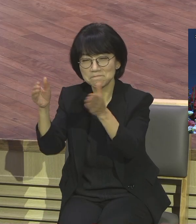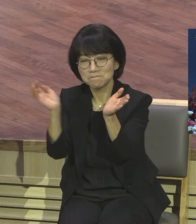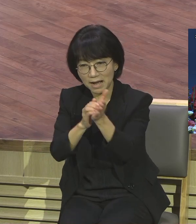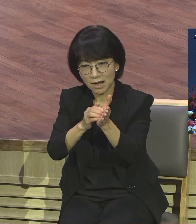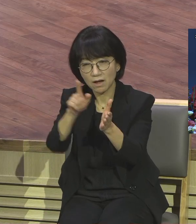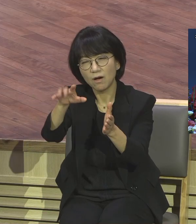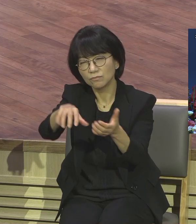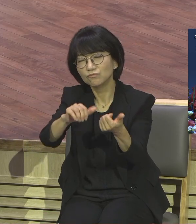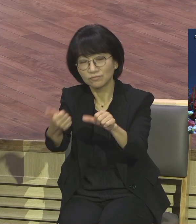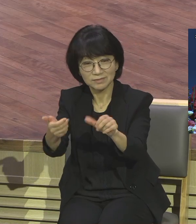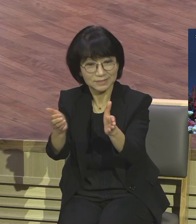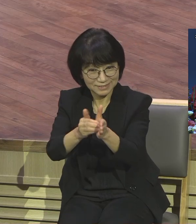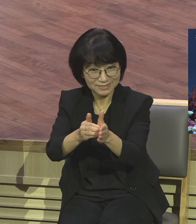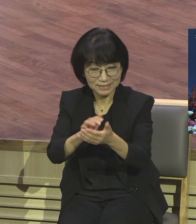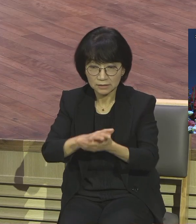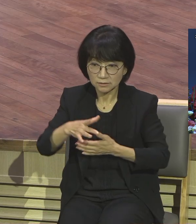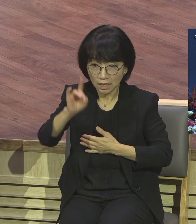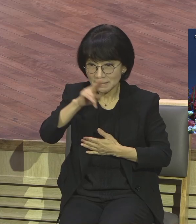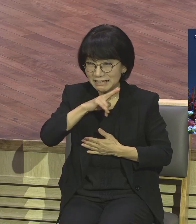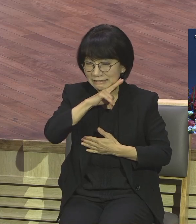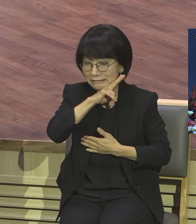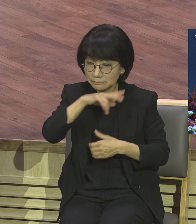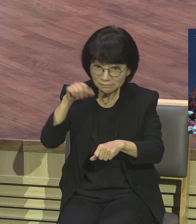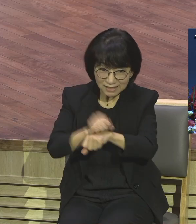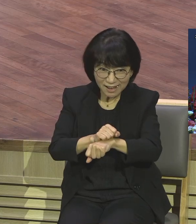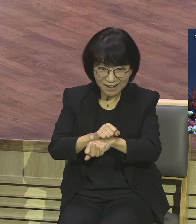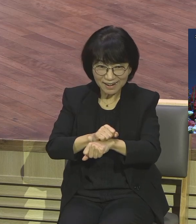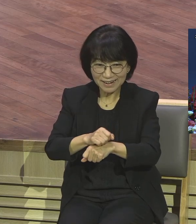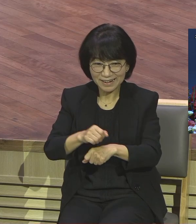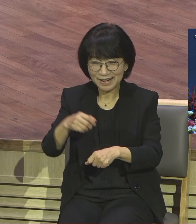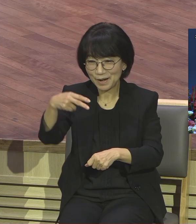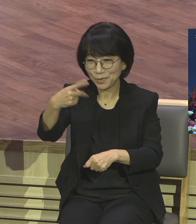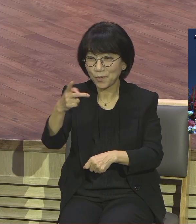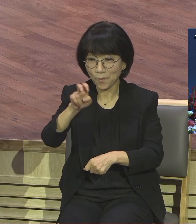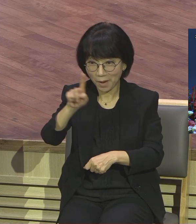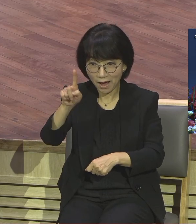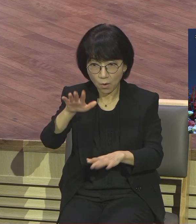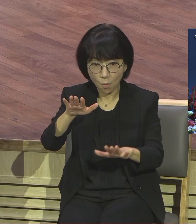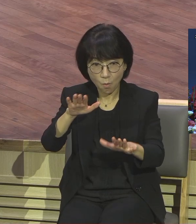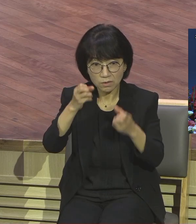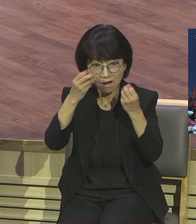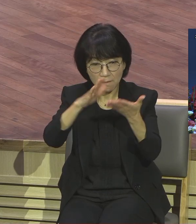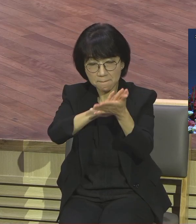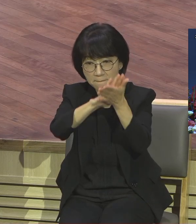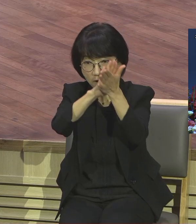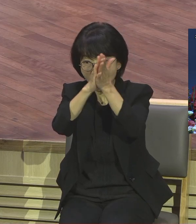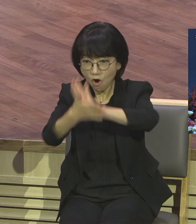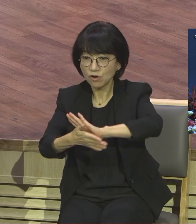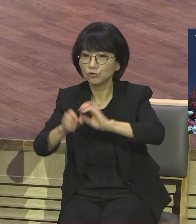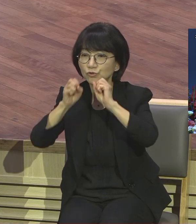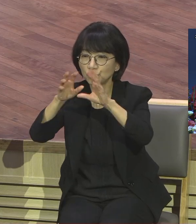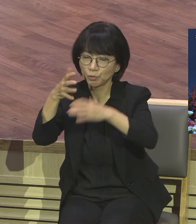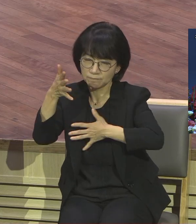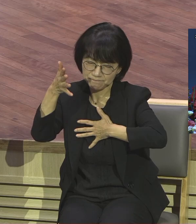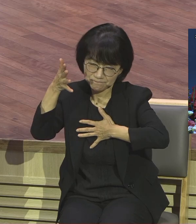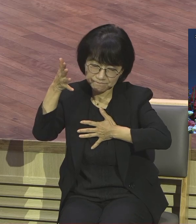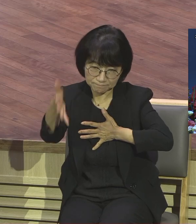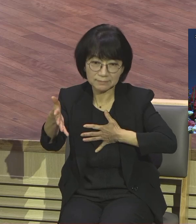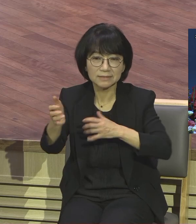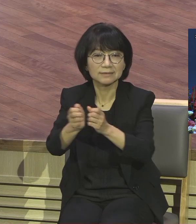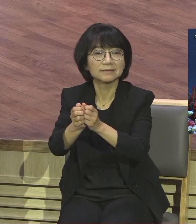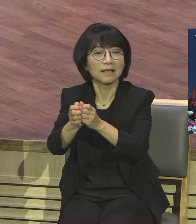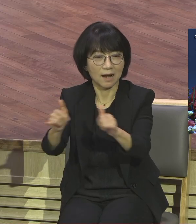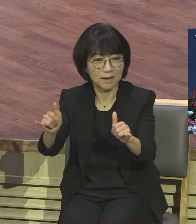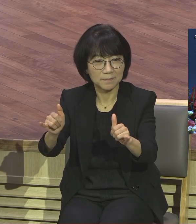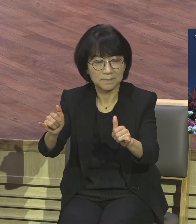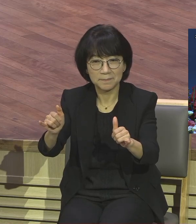지금도 있답니다. 의심의 대명사였던 이 대명사에서 뭐요? 변혁의 전도자로. 완전히 그렇게